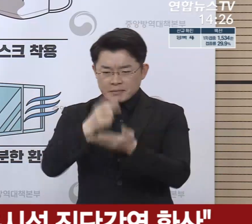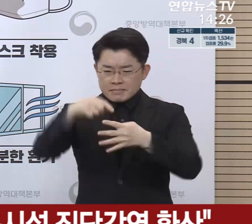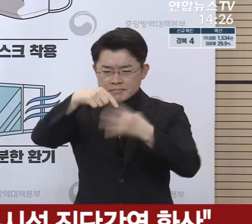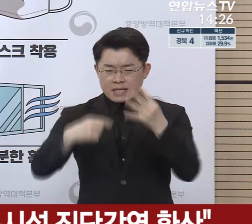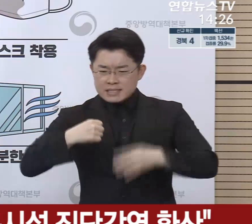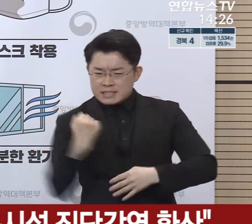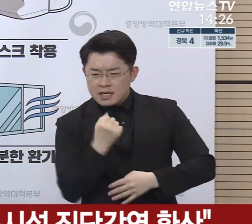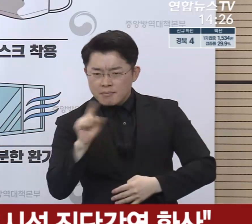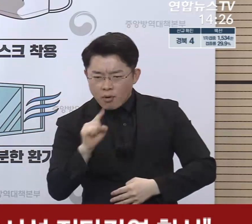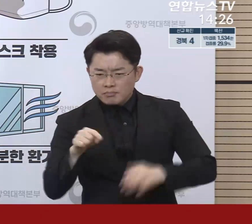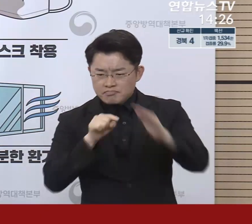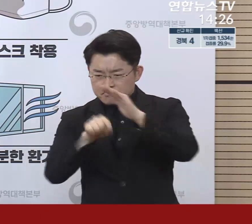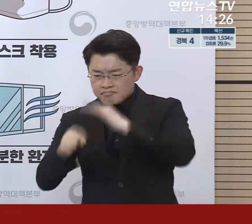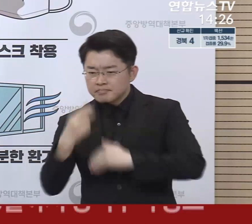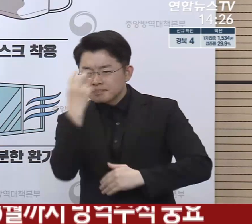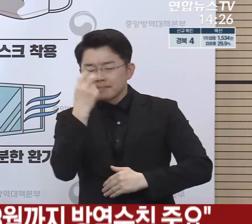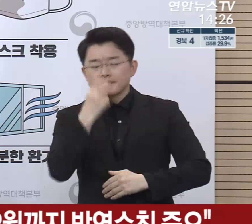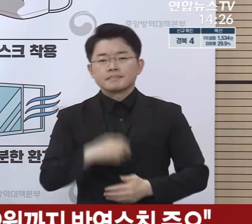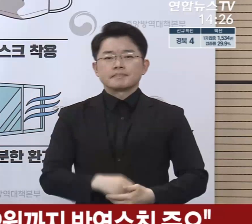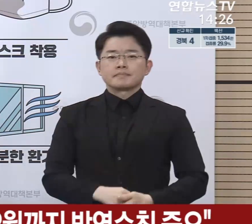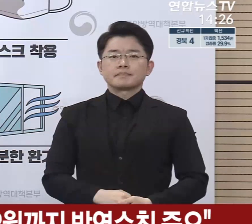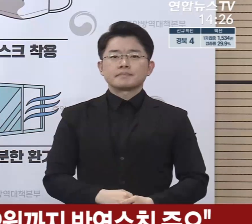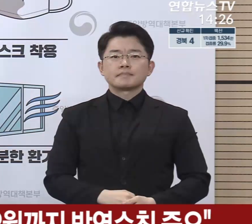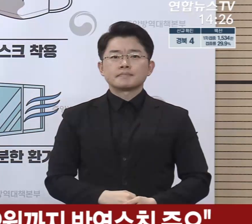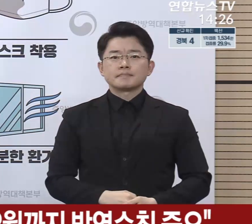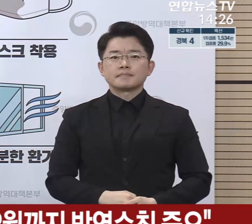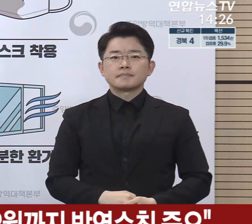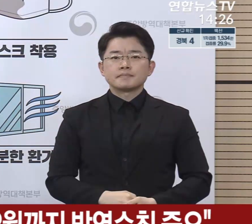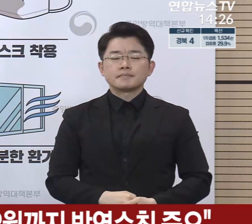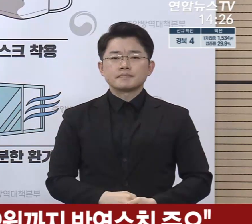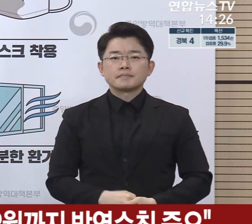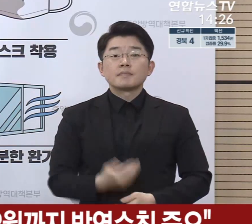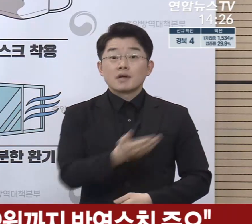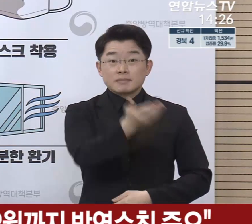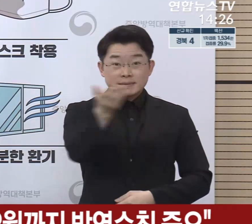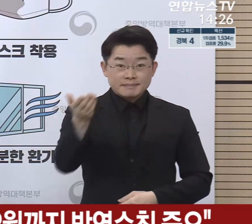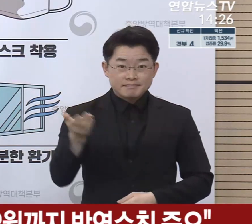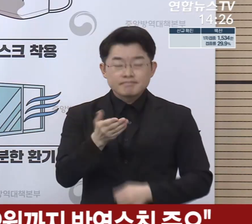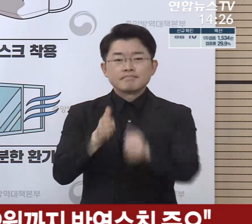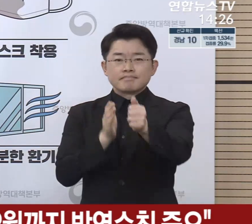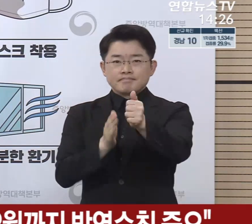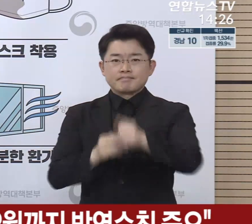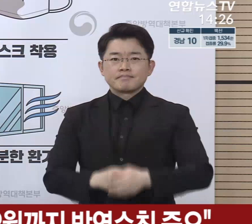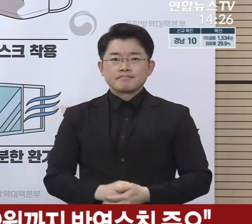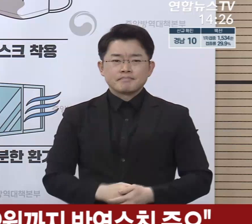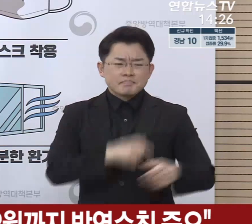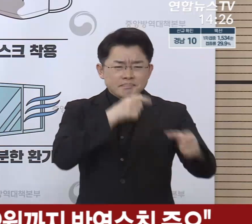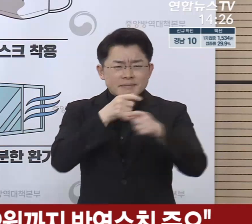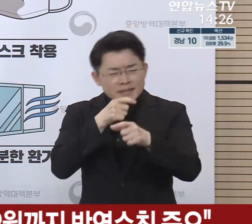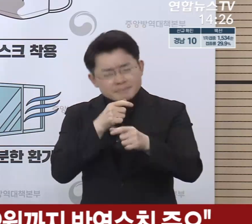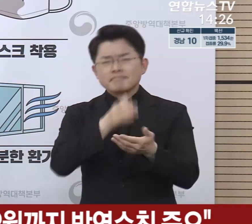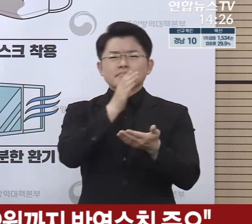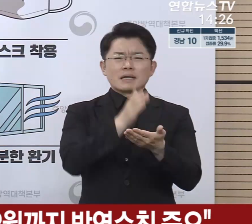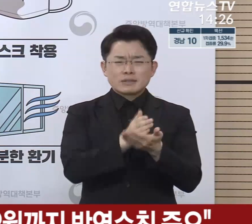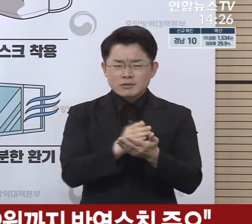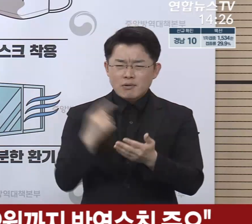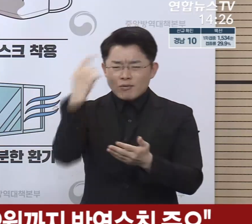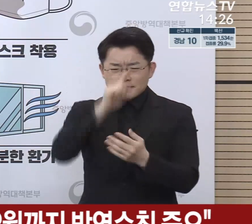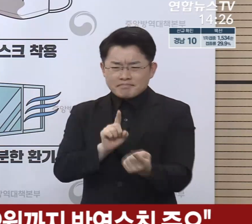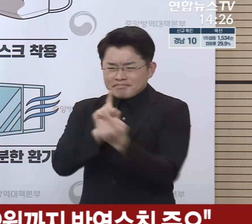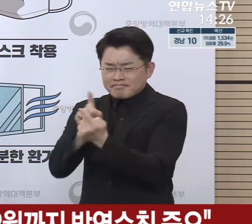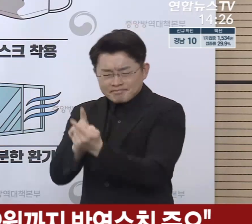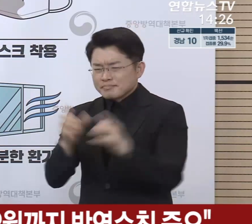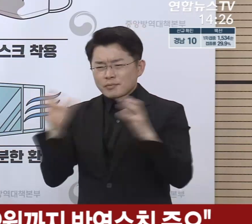방역 조치를 강화하여 대응하겠습니다. 국민 여러분들께서도 회식, 대면 모임을 자제해